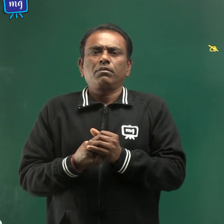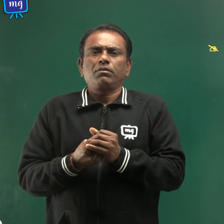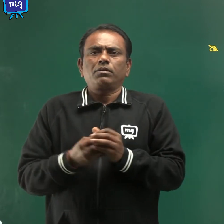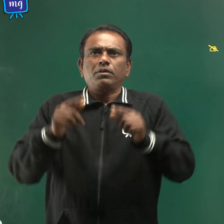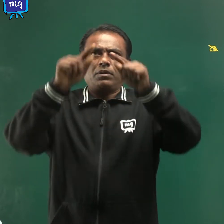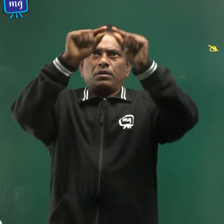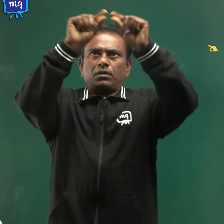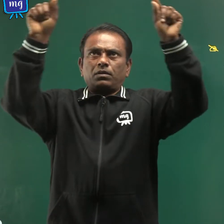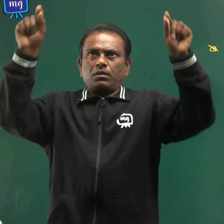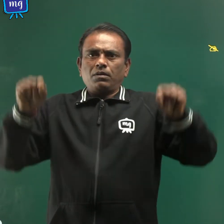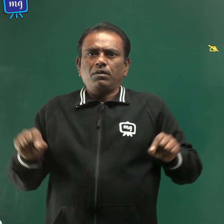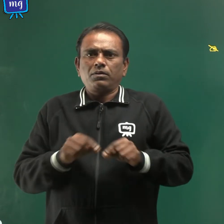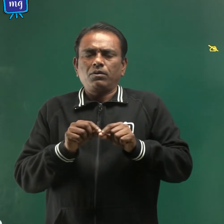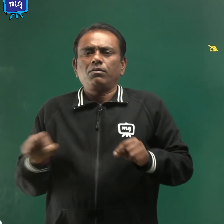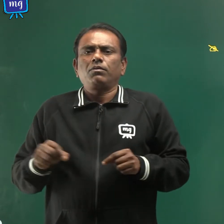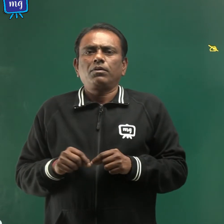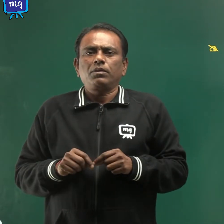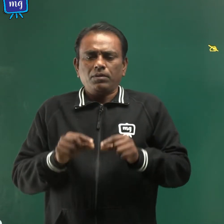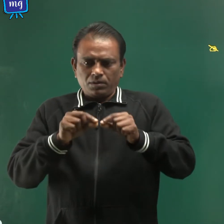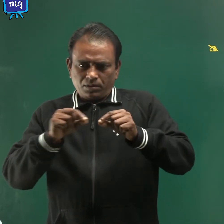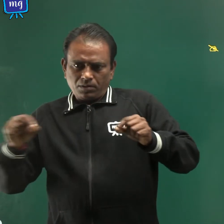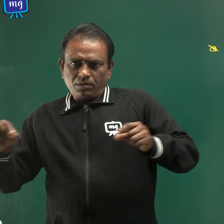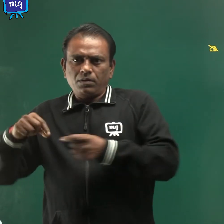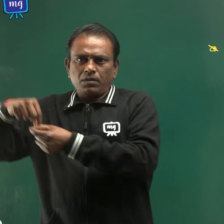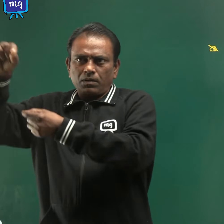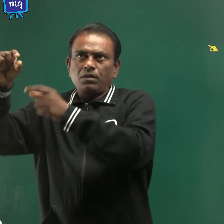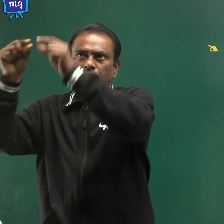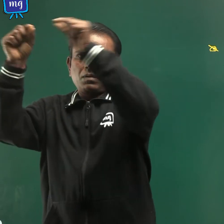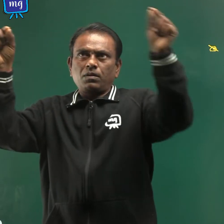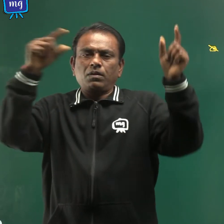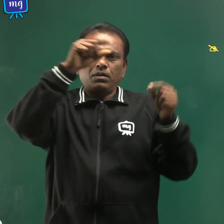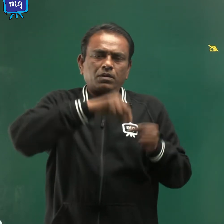कि चारों ओर अखिर कि दूरी है